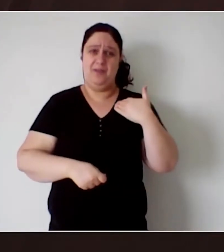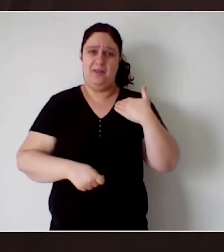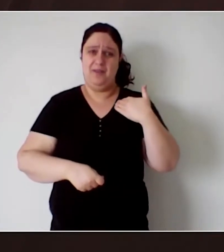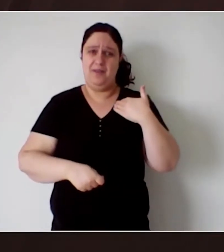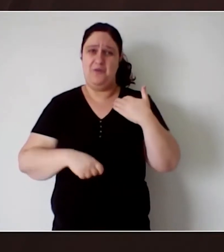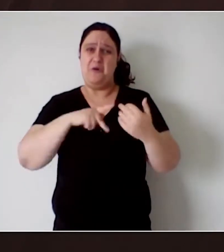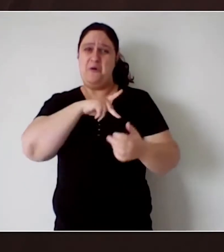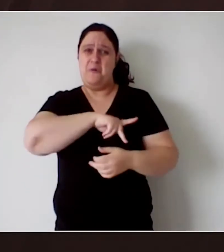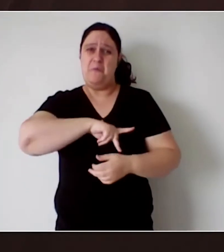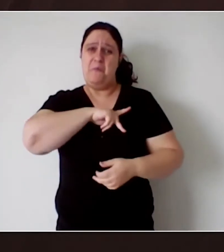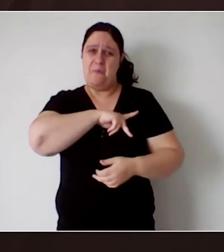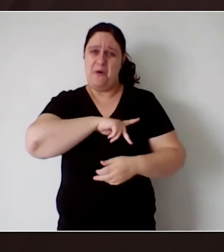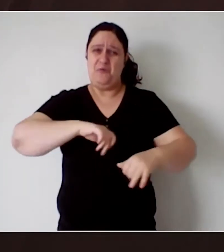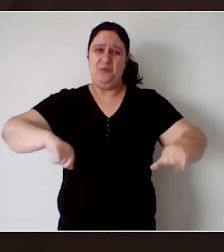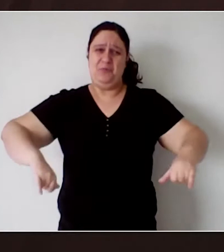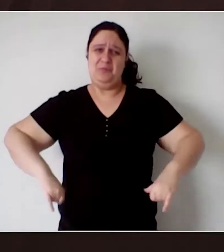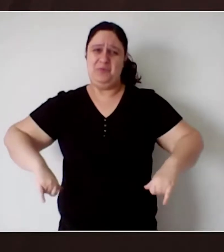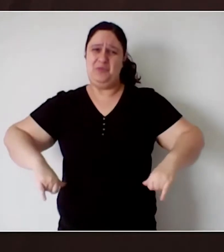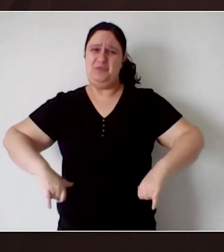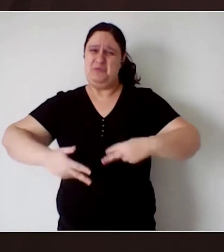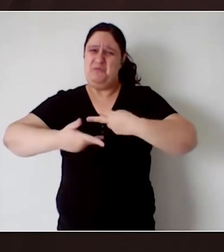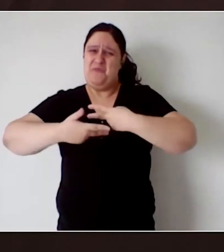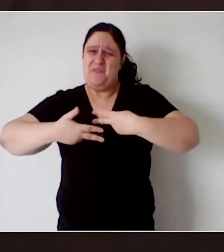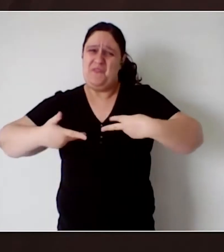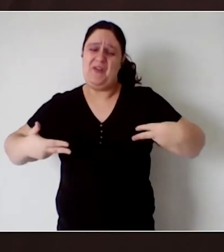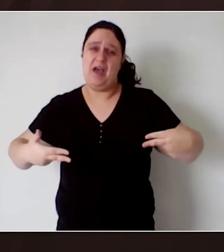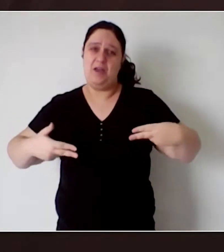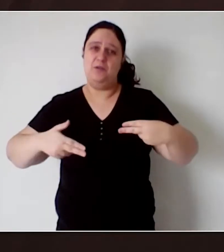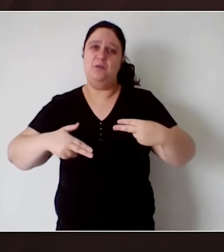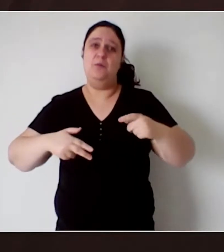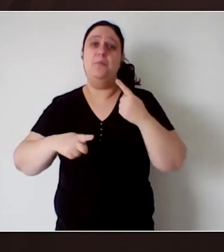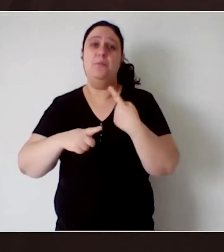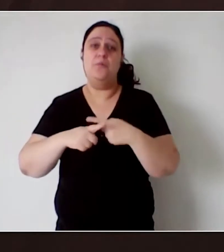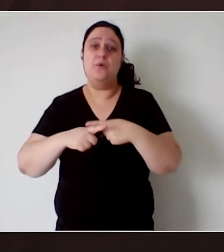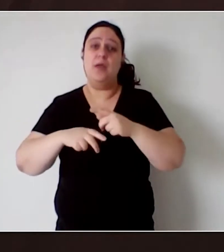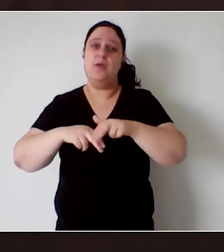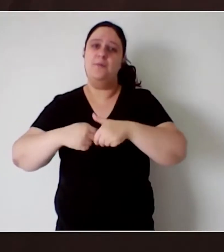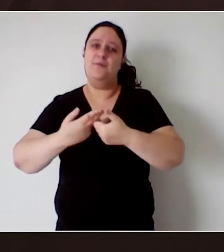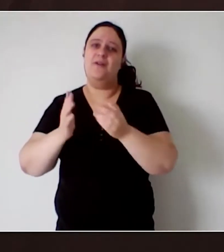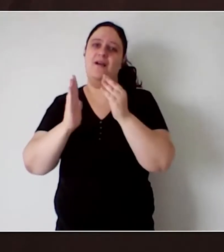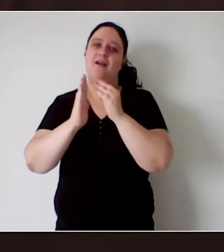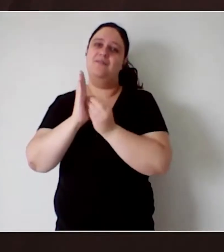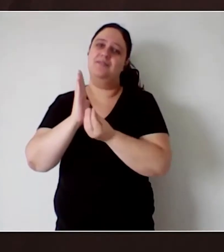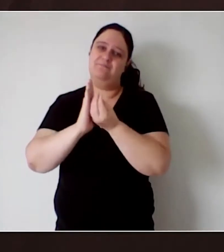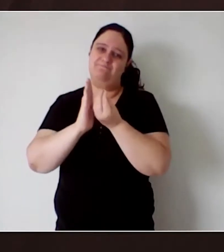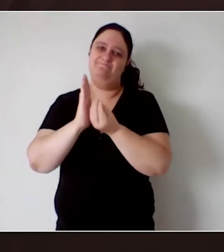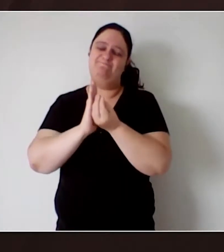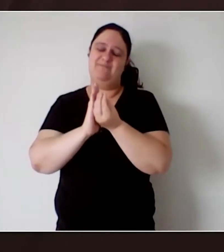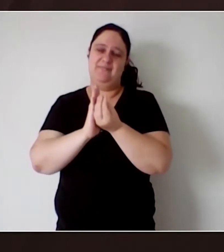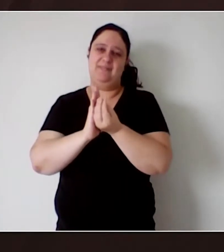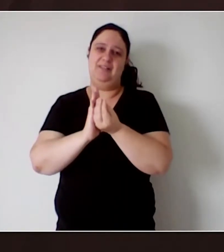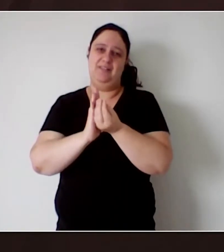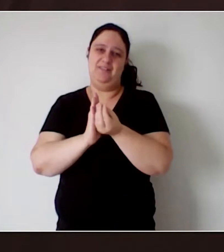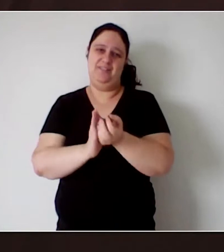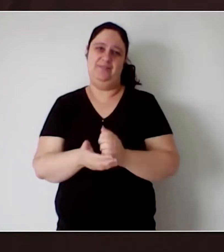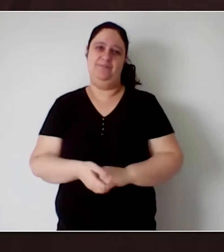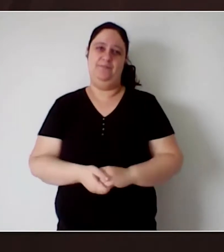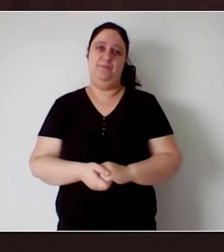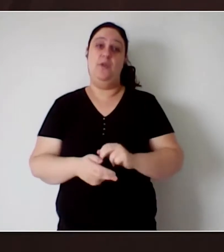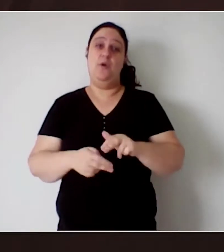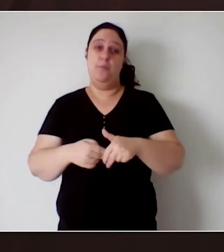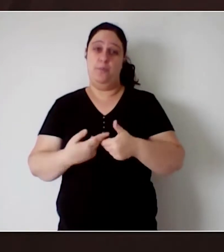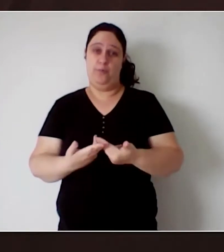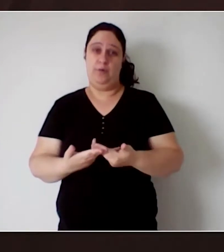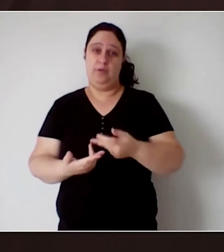sofreu em prol da igreja. Irmãos, por isso, na igreja, um que serve na igreja,